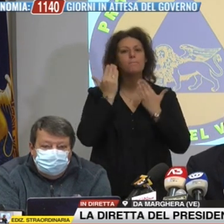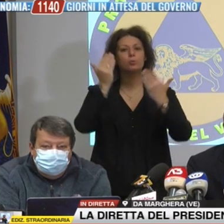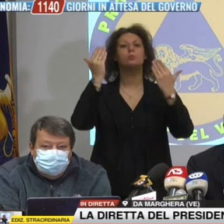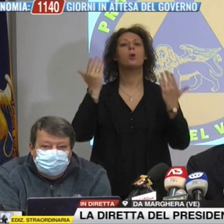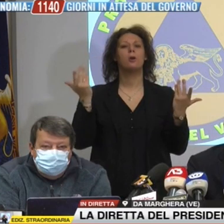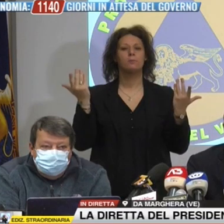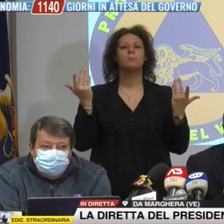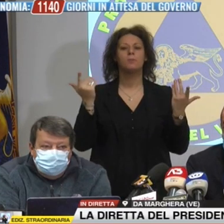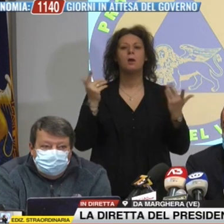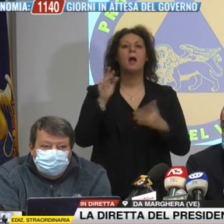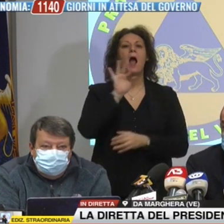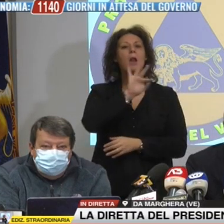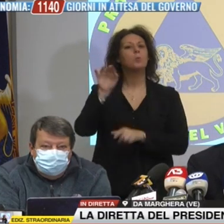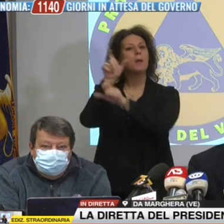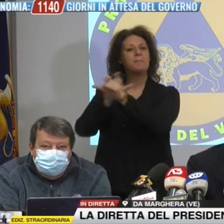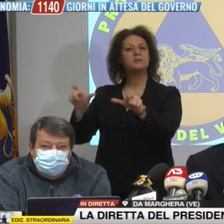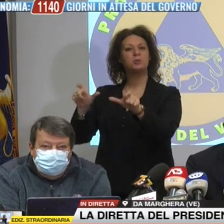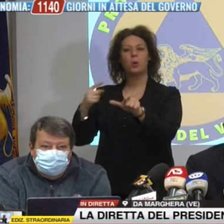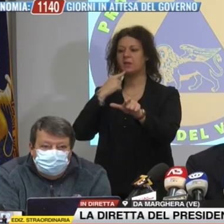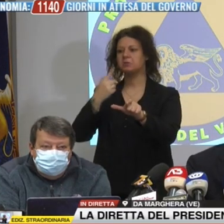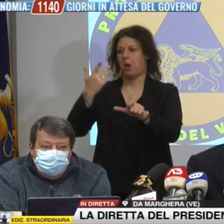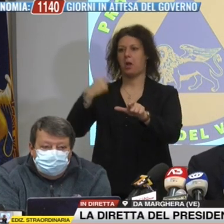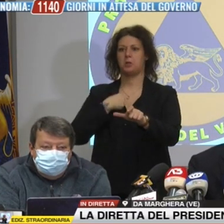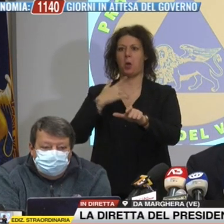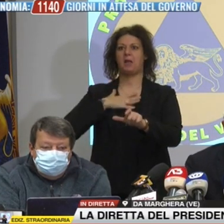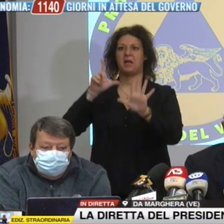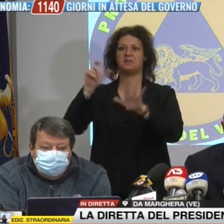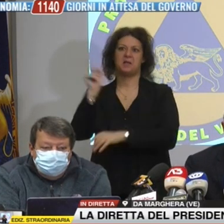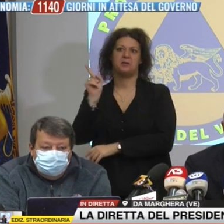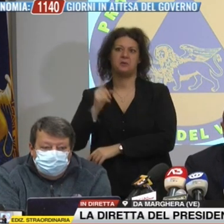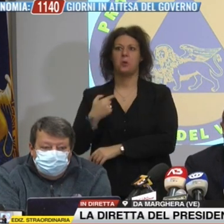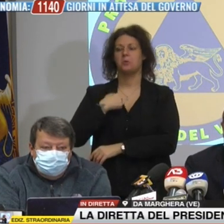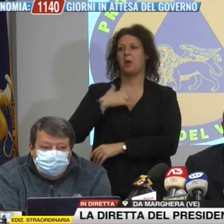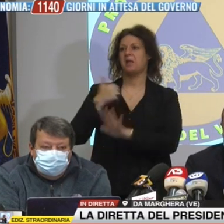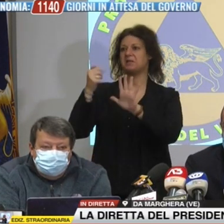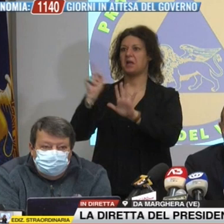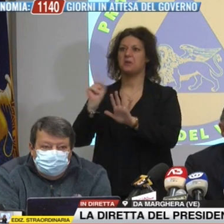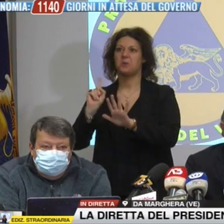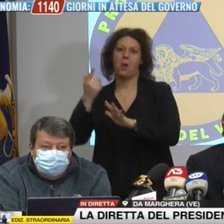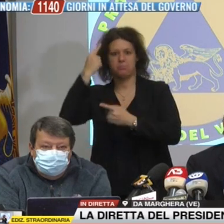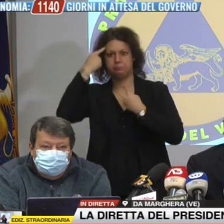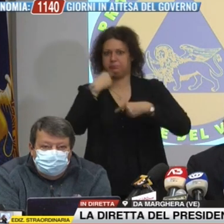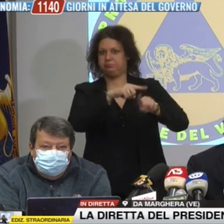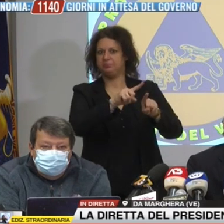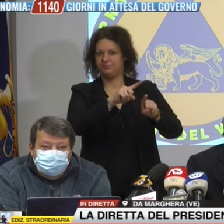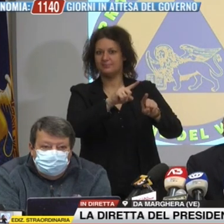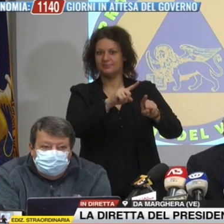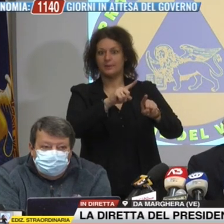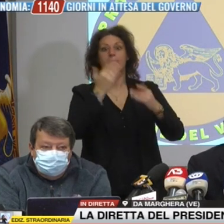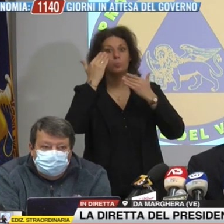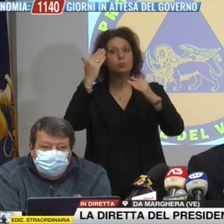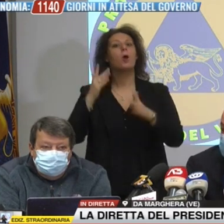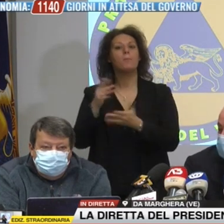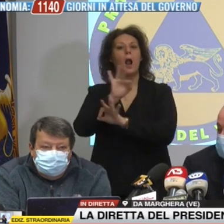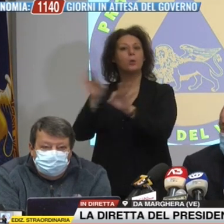mette il cuore in pace, tanto dice, ma tanto io non ho più di 70 anni, tanto io non ho più di 60 anni, tanto io non ho più di 80 anni. Poi la